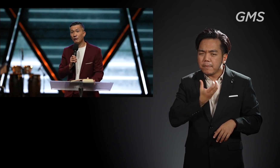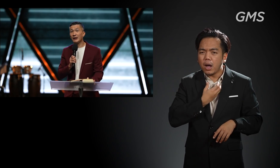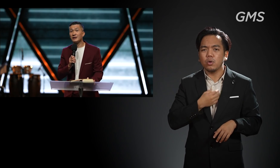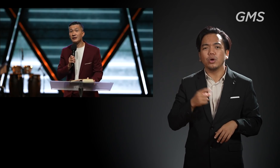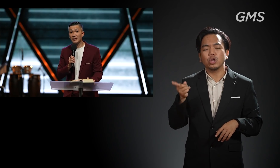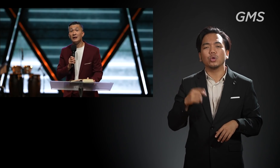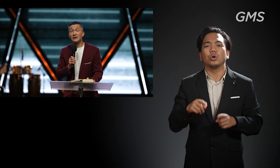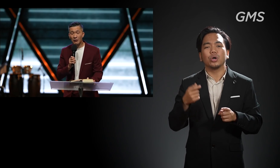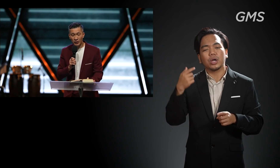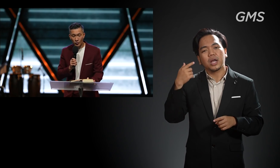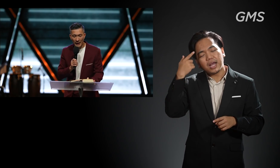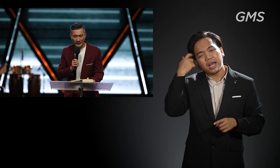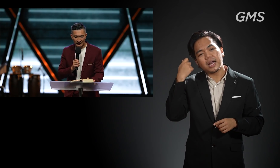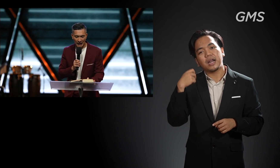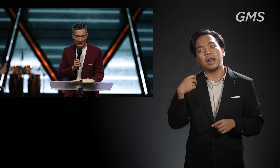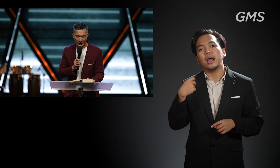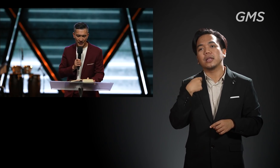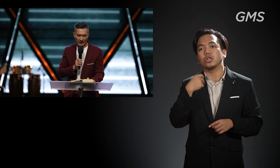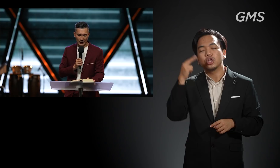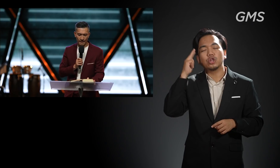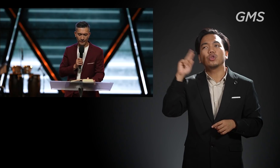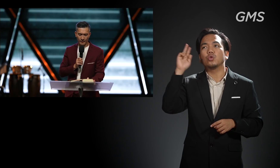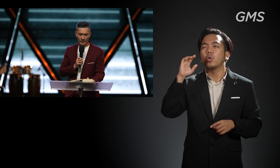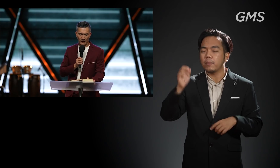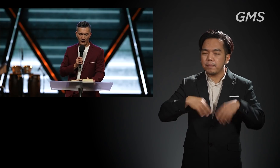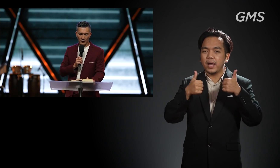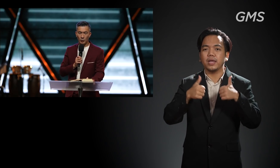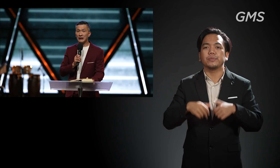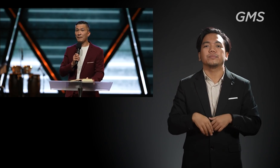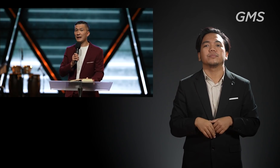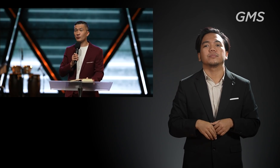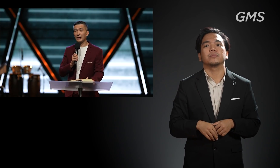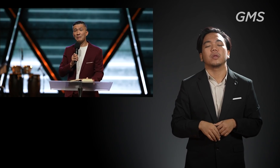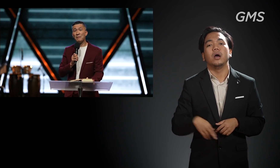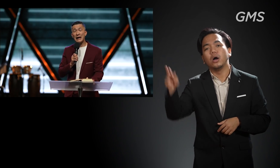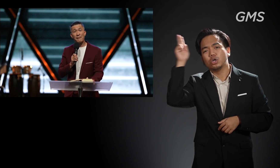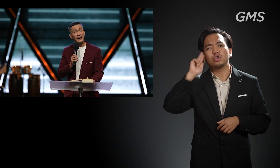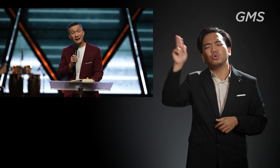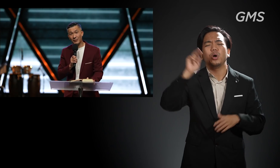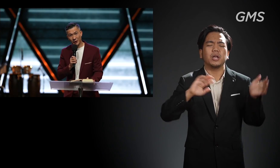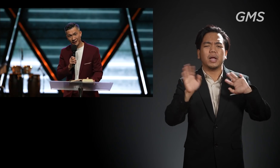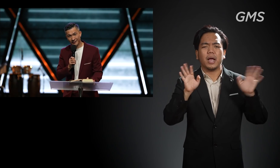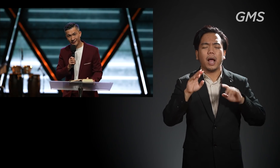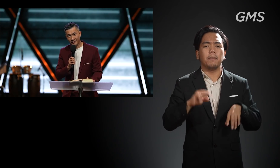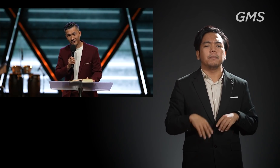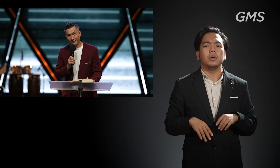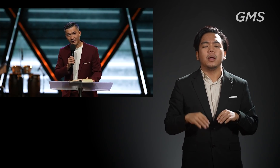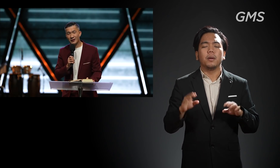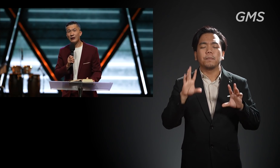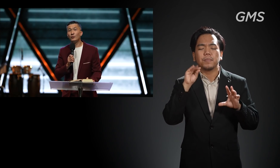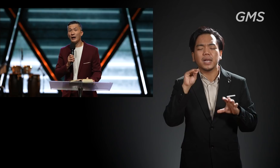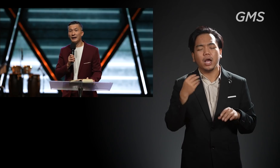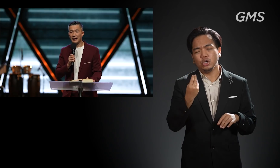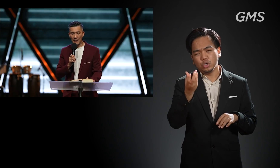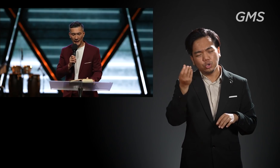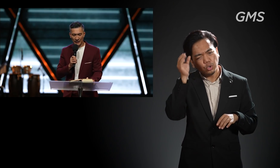memberi selalu sesuai dengan takaran iman kita. Tuhan tidak pernah suruh kita memberi apa yang kita tidak punya.